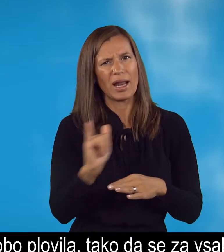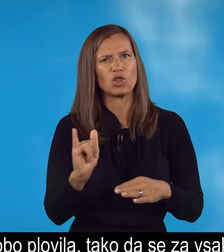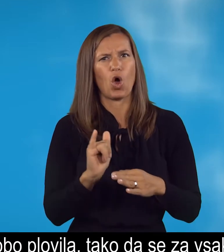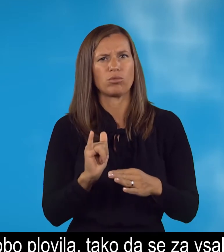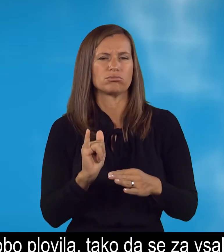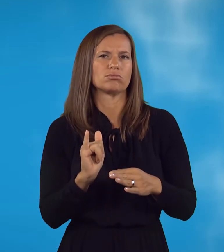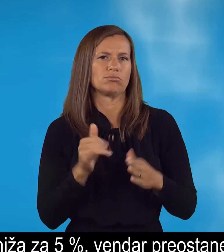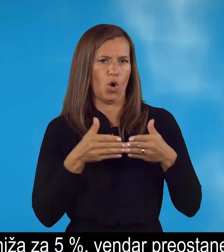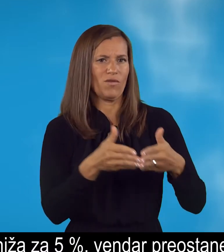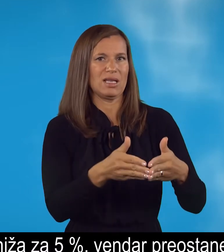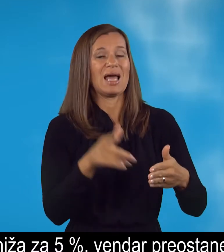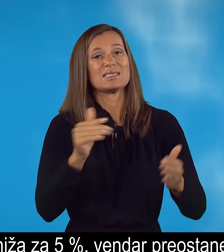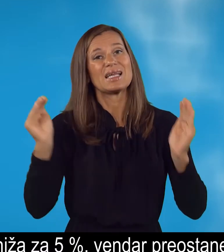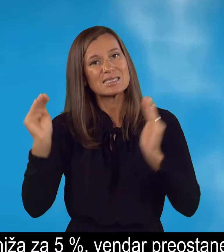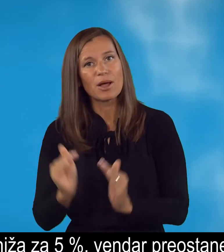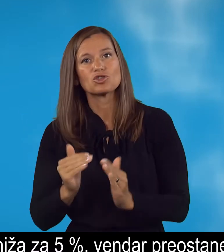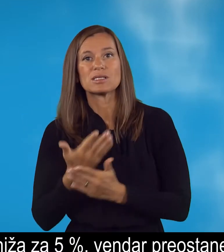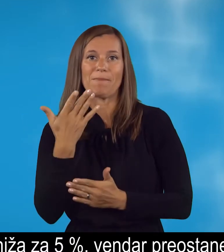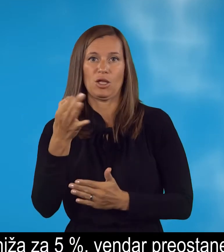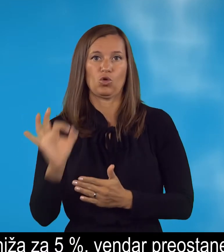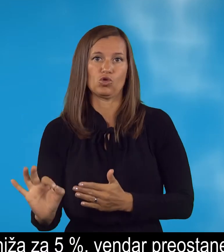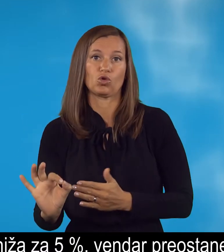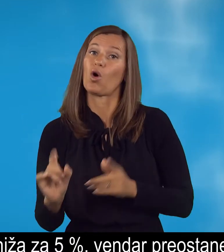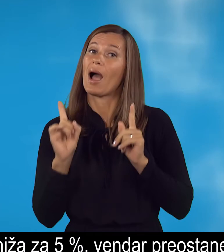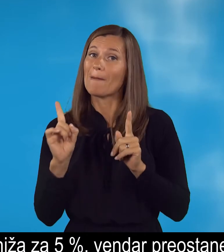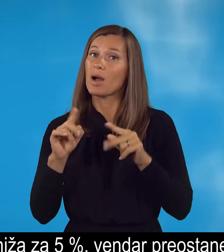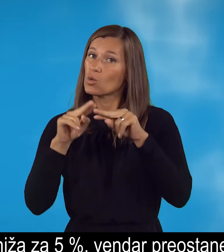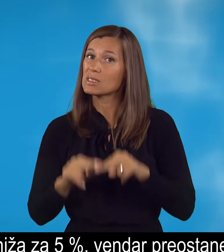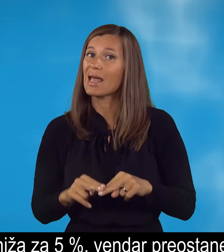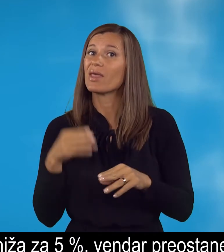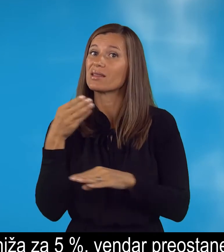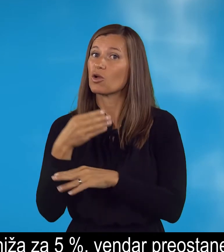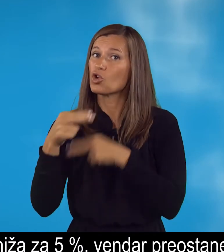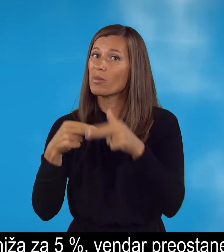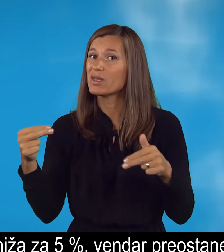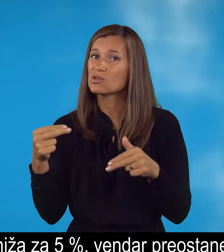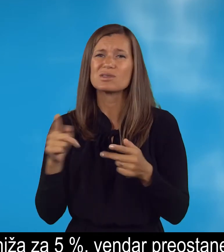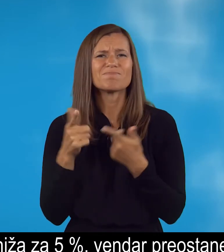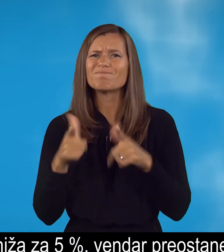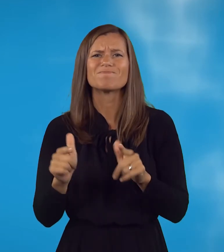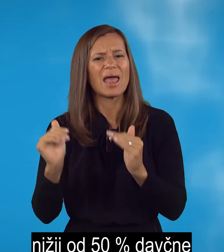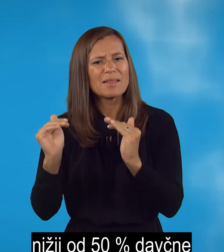starosti plovila zniža za 5%, vendar preostanek davčne obveznosti ne sme biti nižji